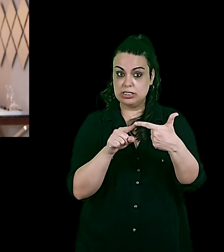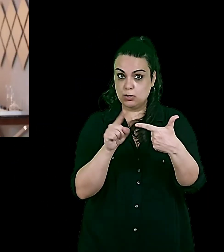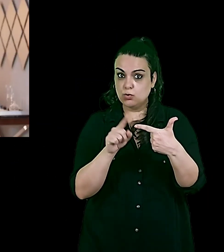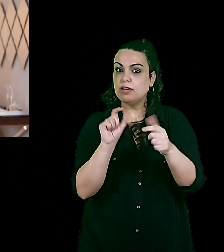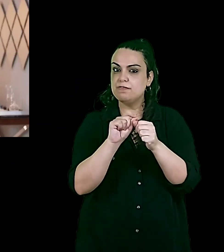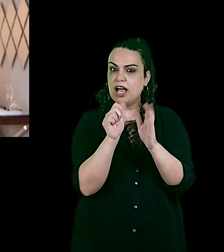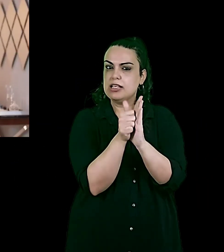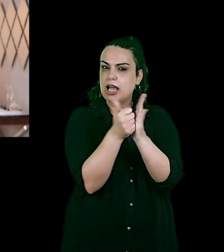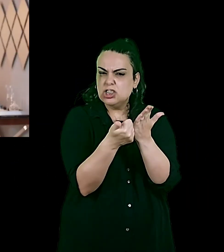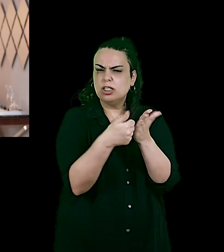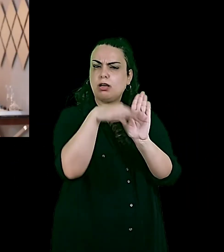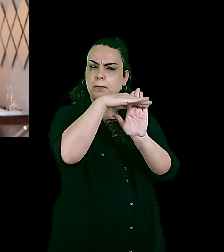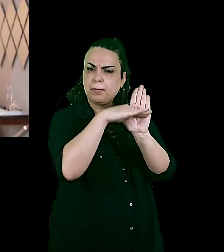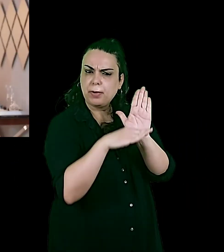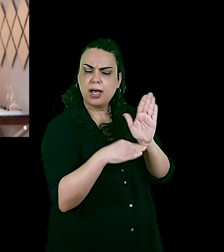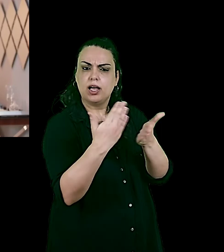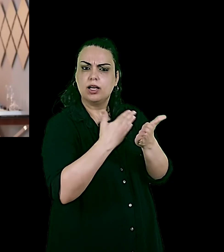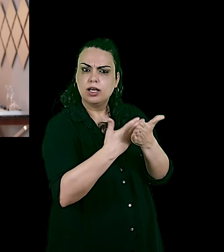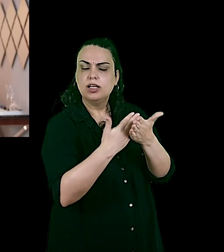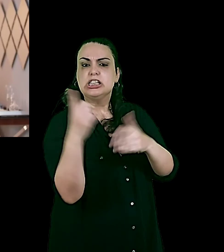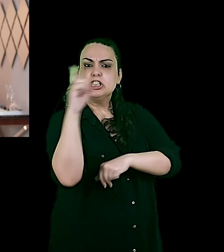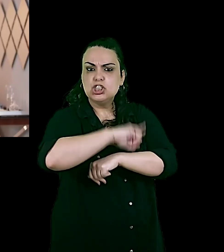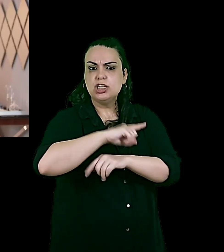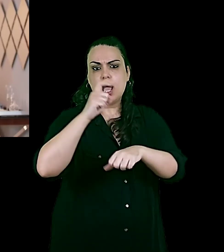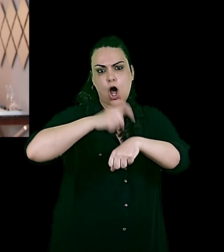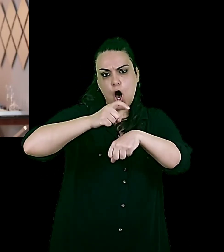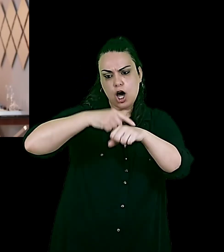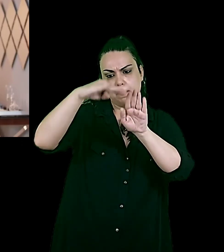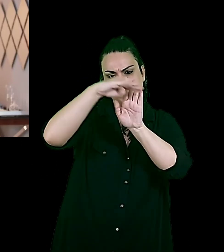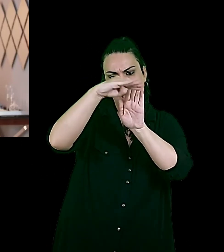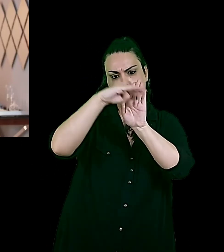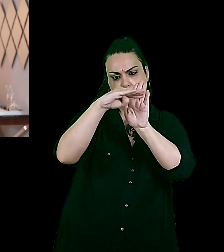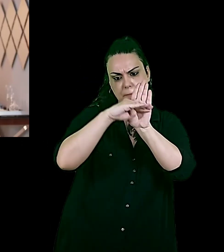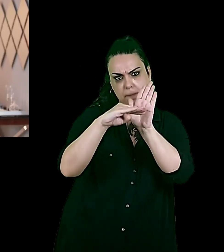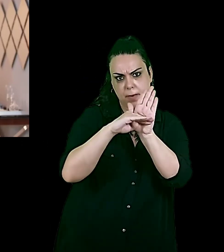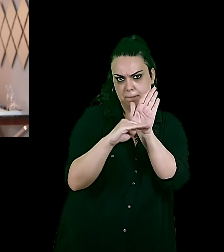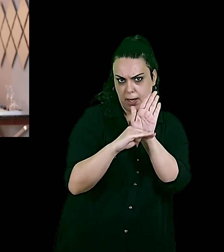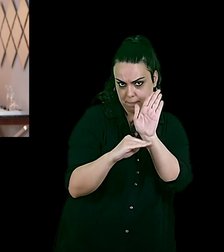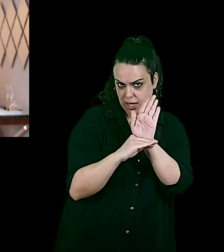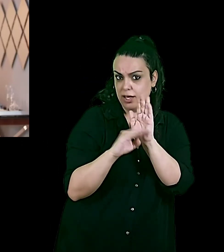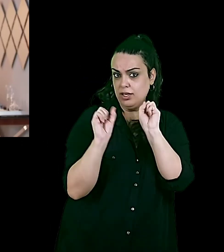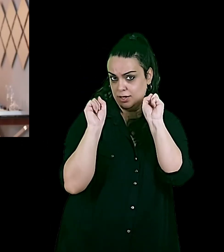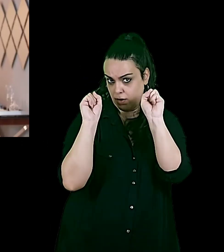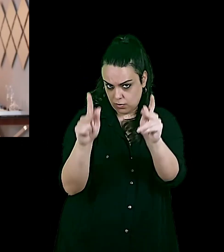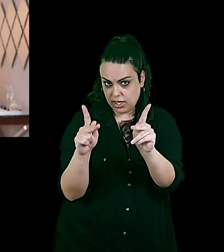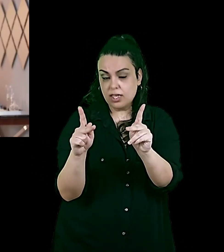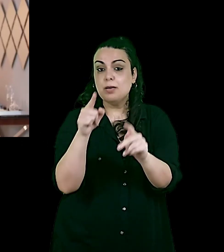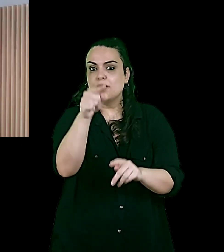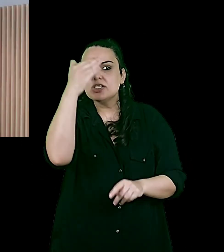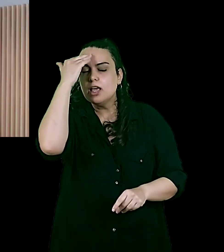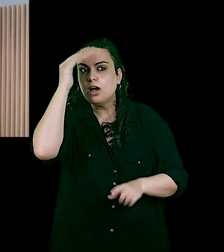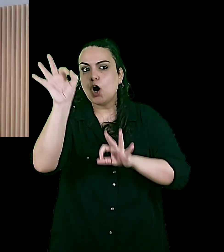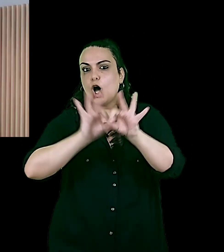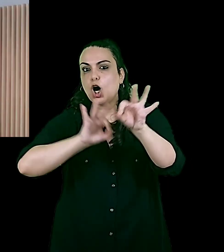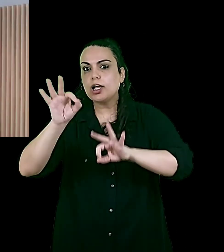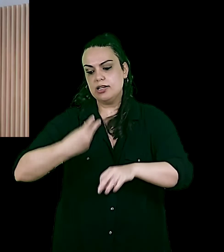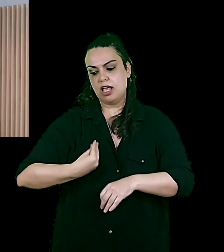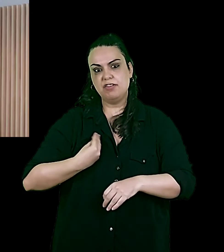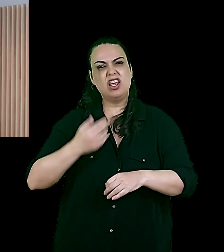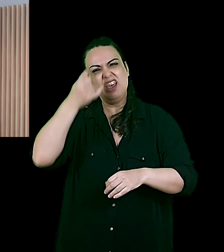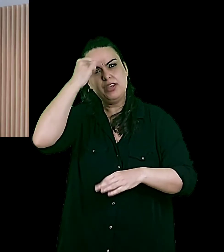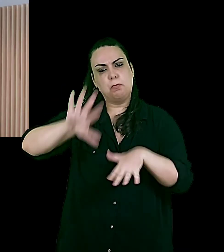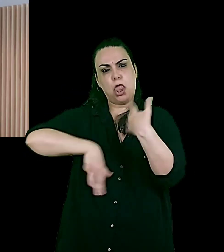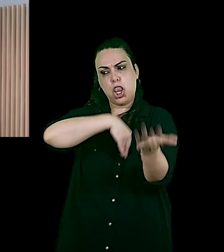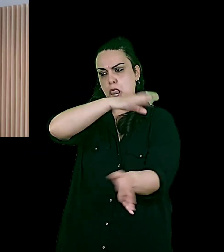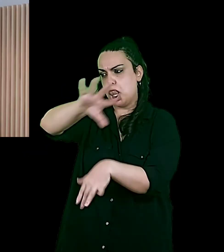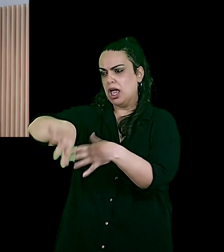isso, na segunda tarefa você vai estabelecer um caderno de rotina onde você agenda os seus compromissos com você mesmo, para você organizar a